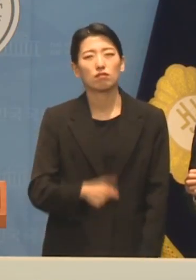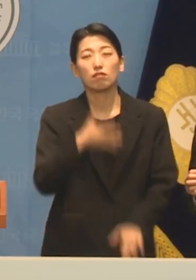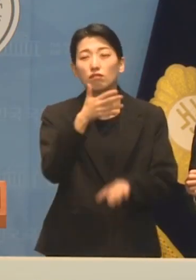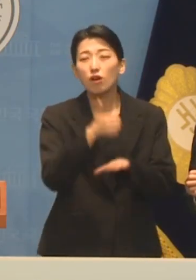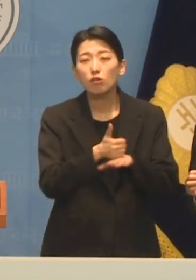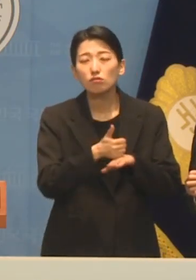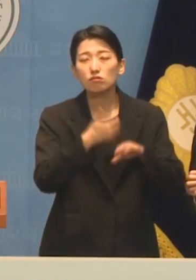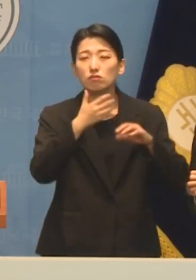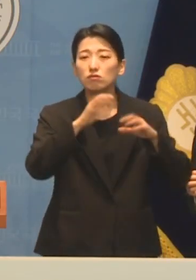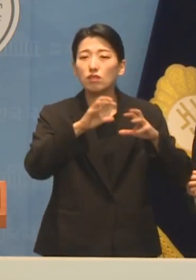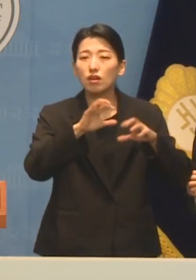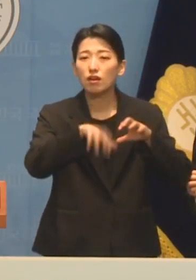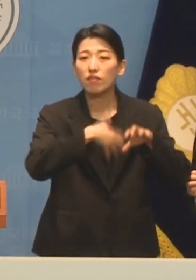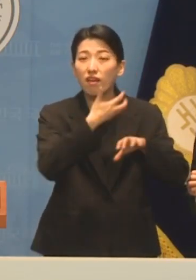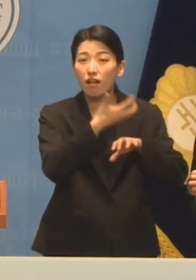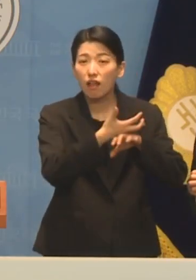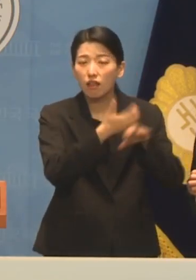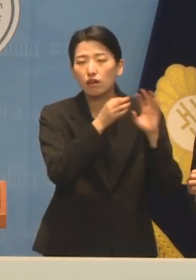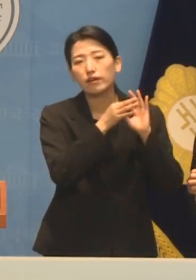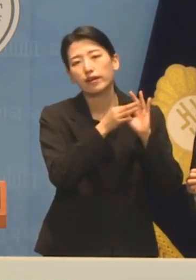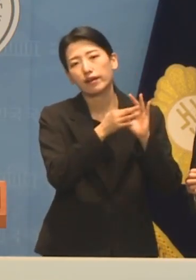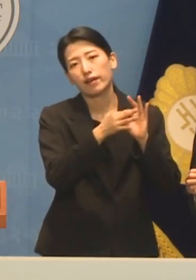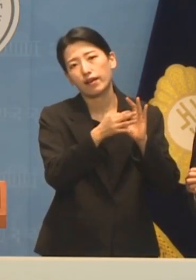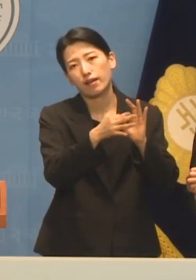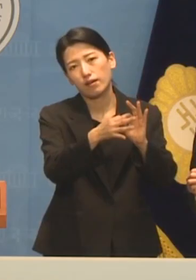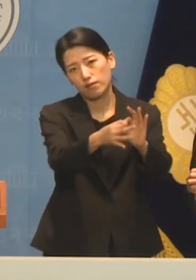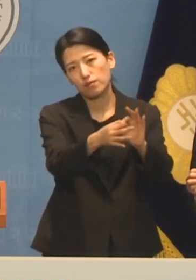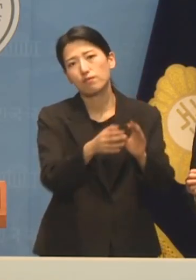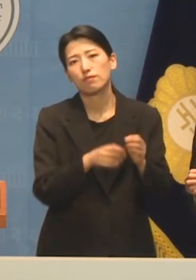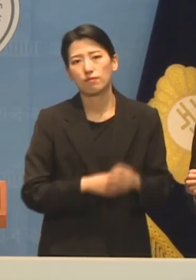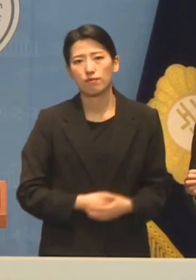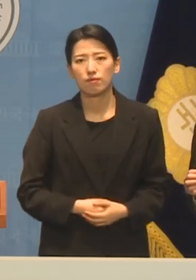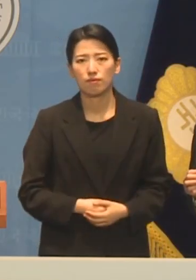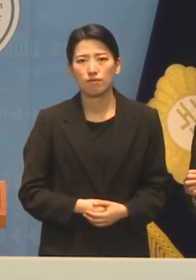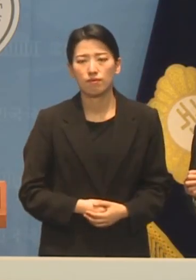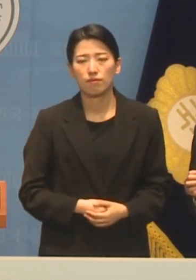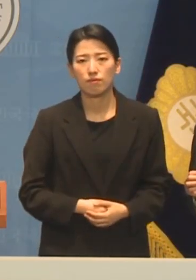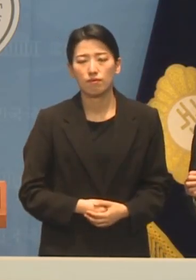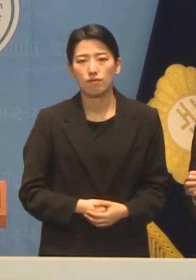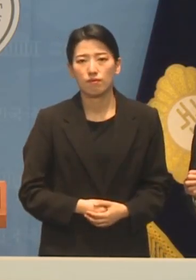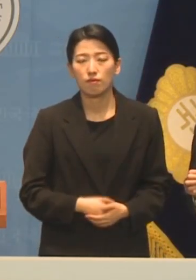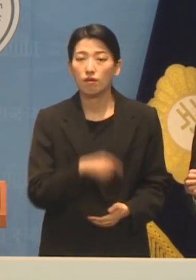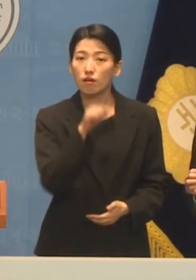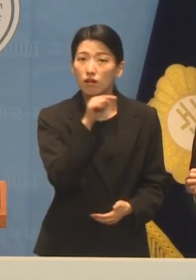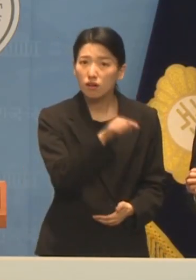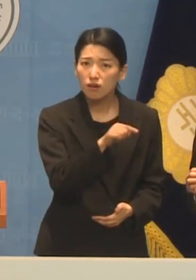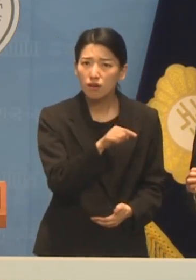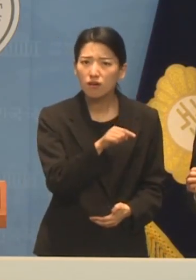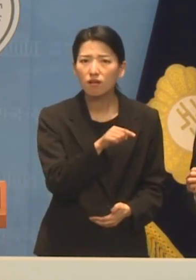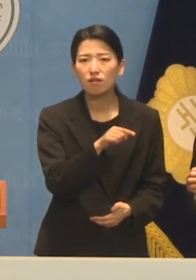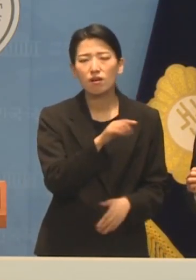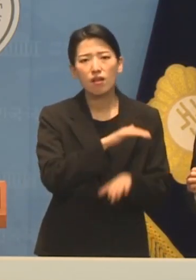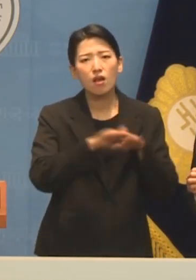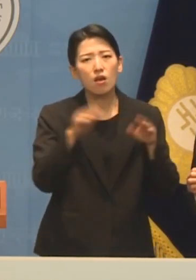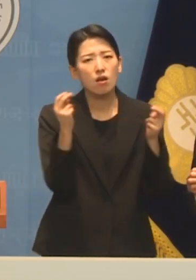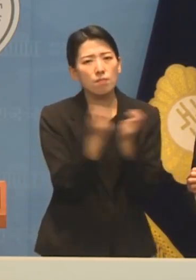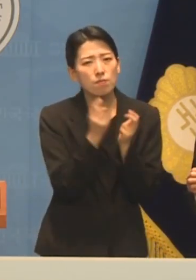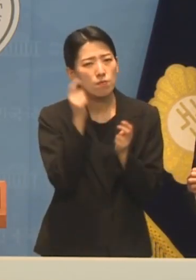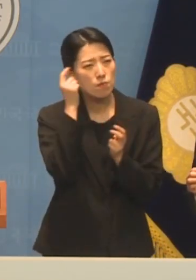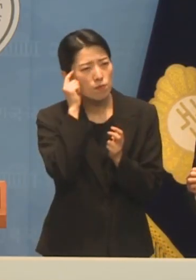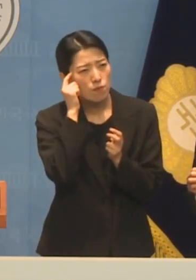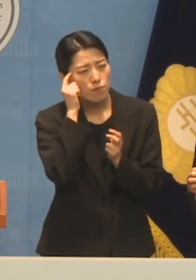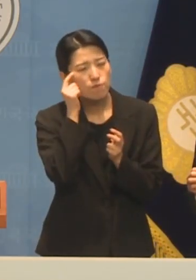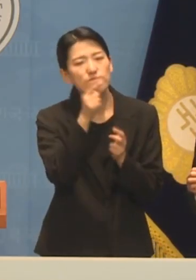진행되고 있는 것입니다. 내란을 종식시키려면 내란 세력을 확실히 뿌리를 뽑아야